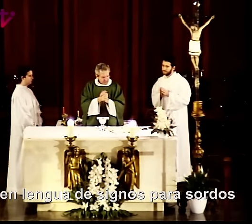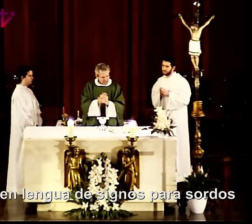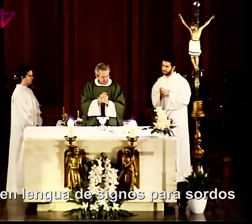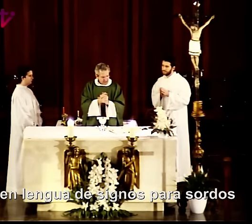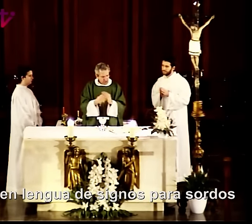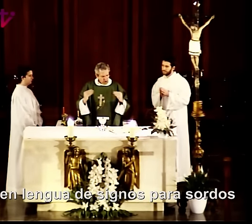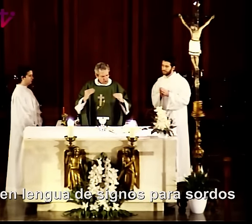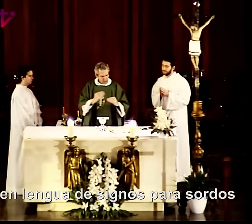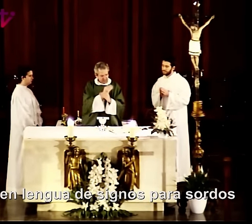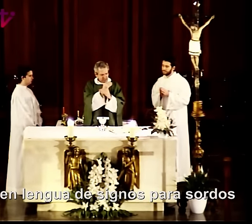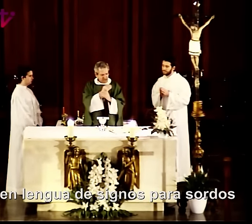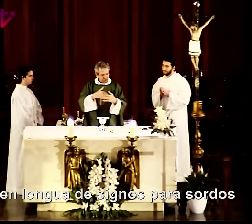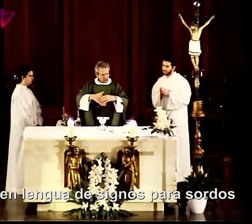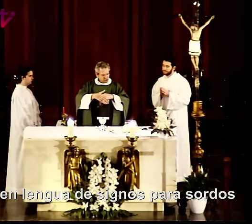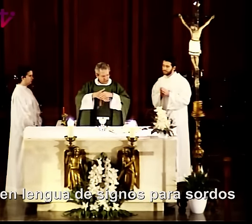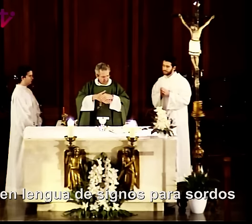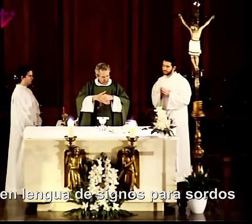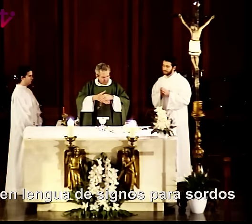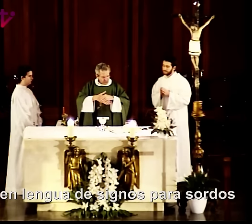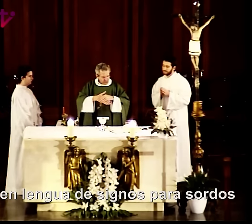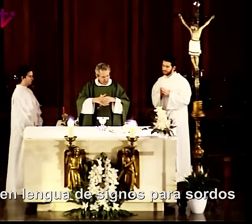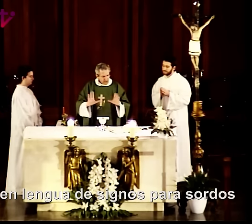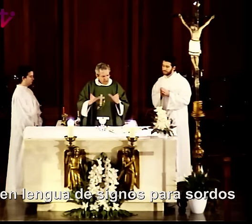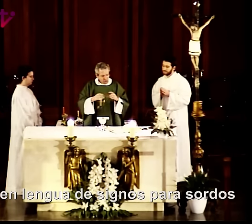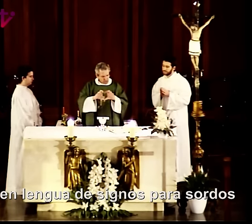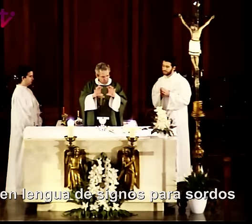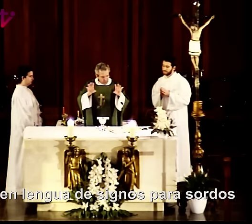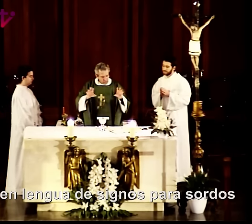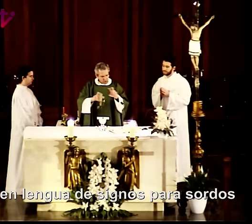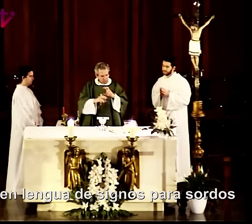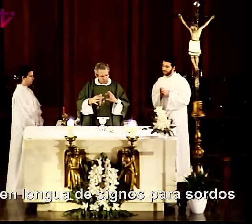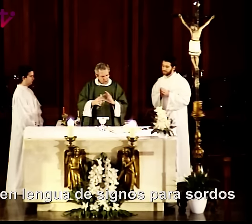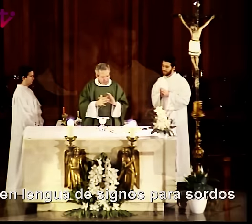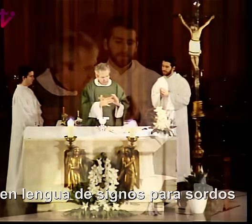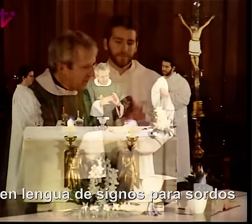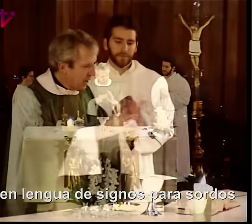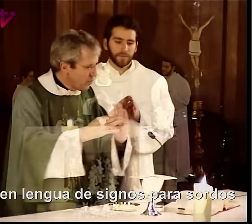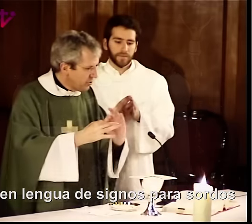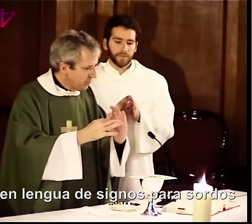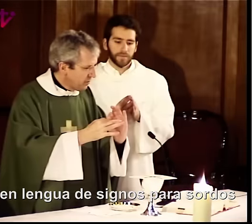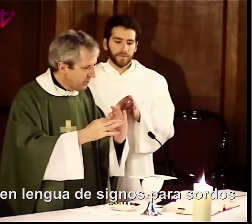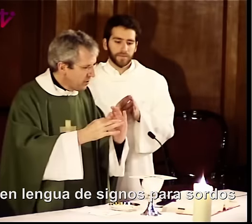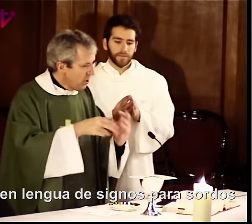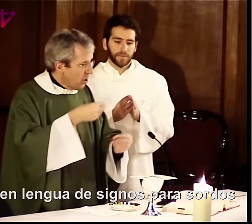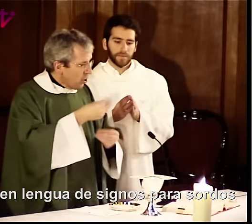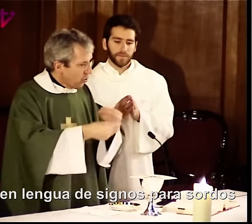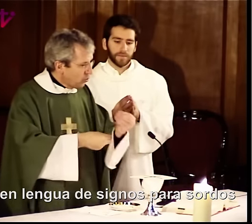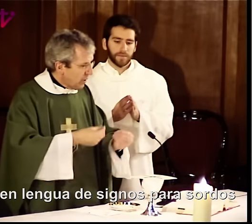amistad, los adversarios se den la mano y los pueblos busquen la unión. Con tu